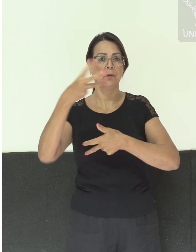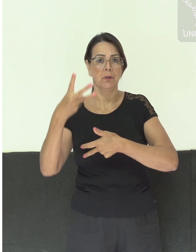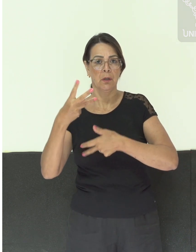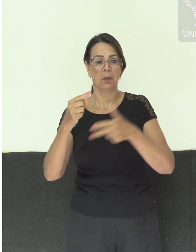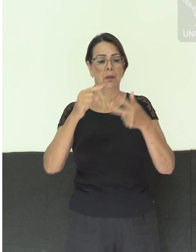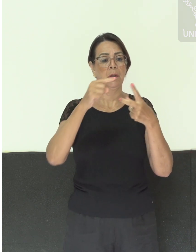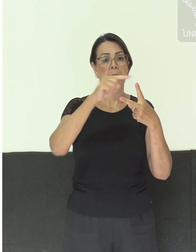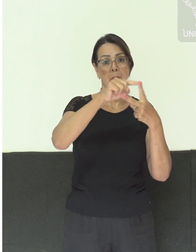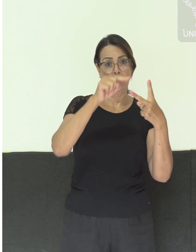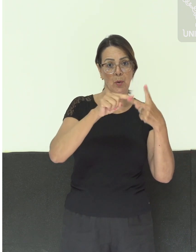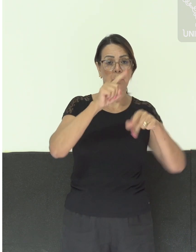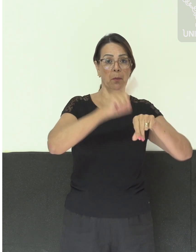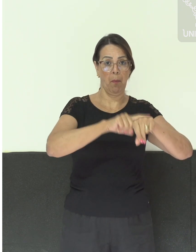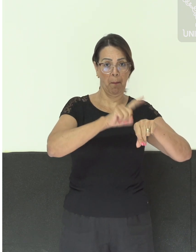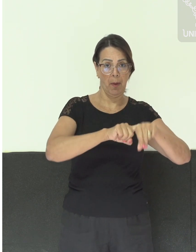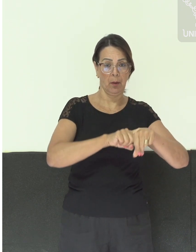seleção, sendo